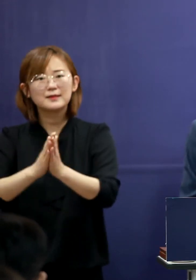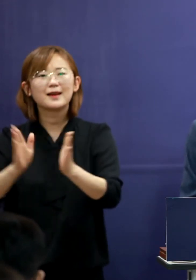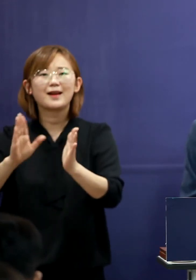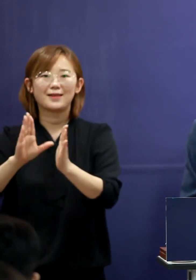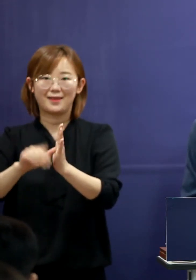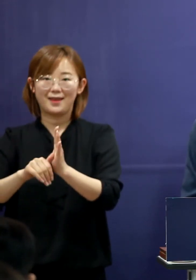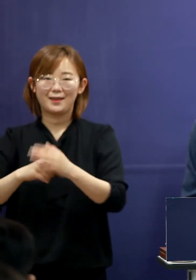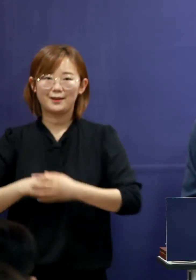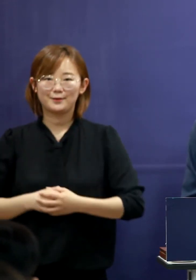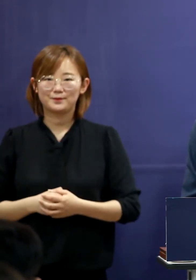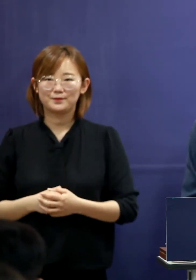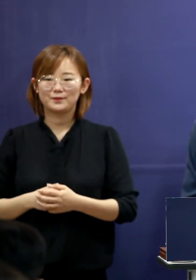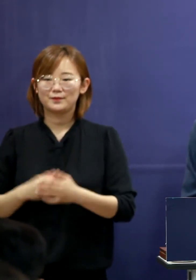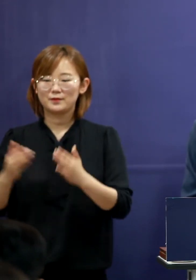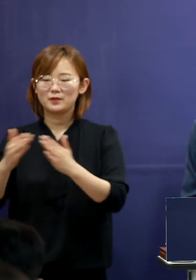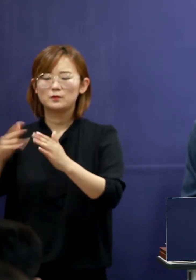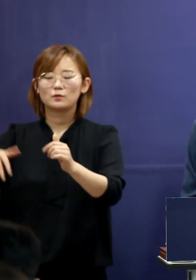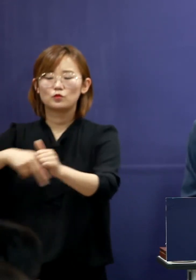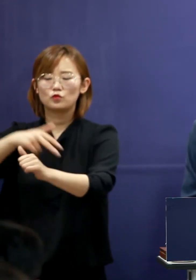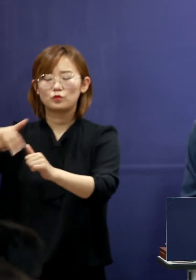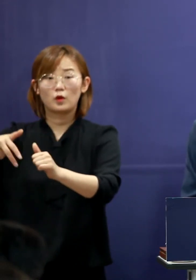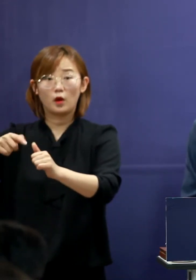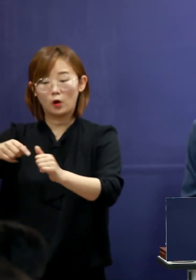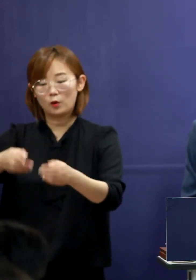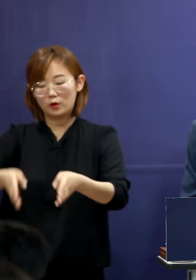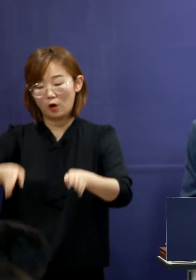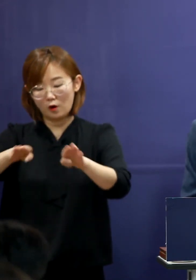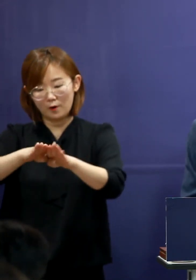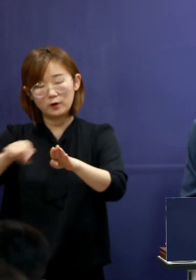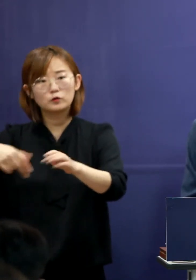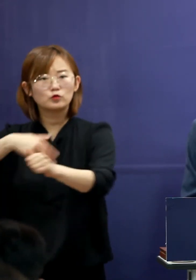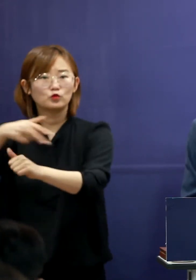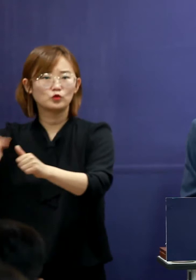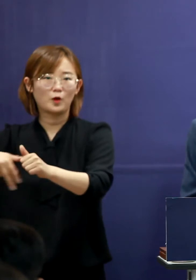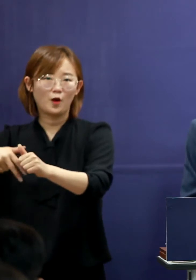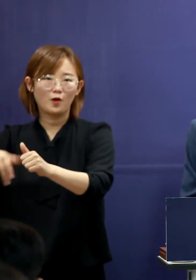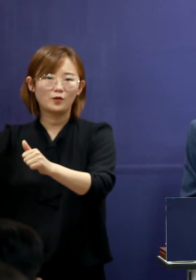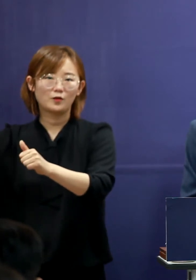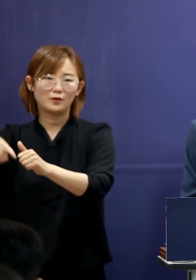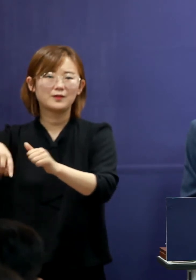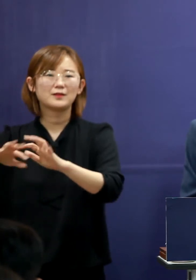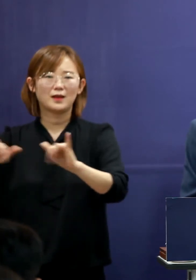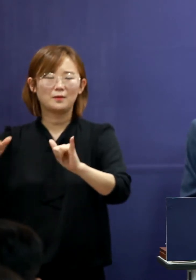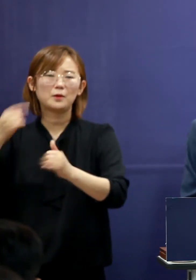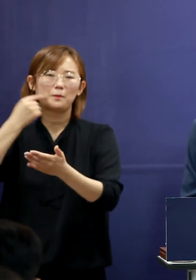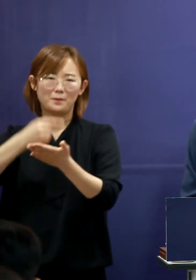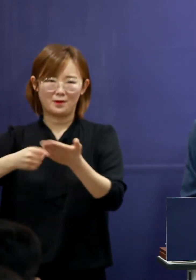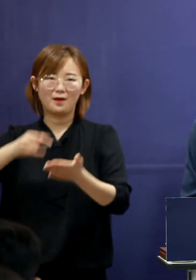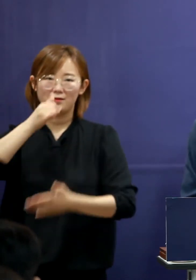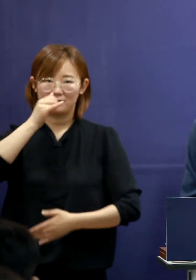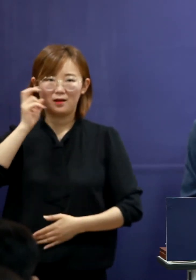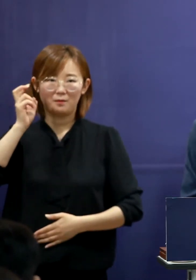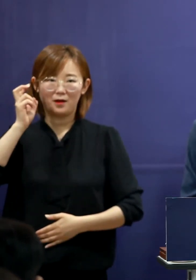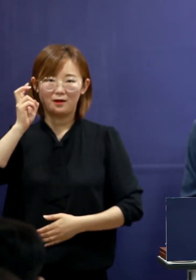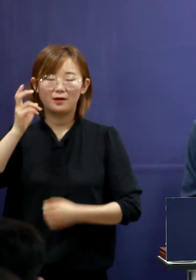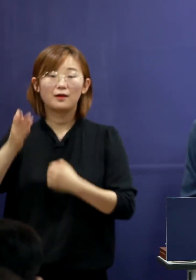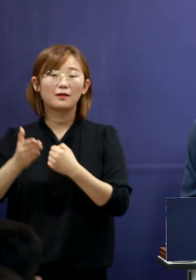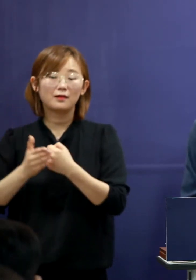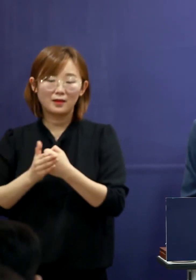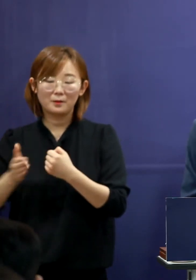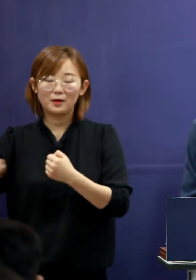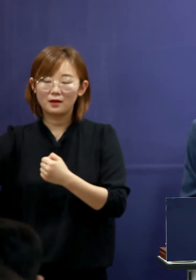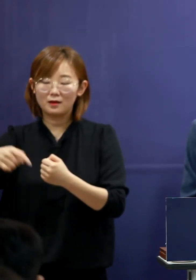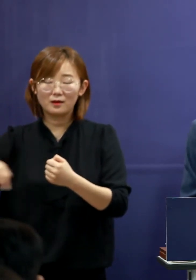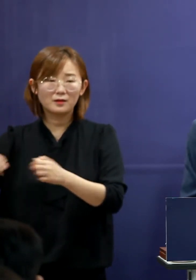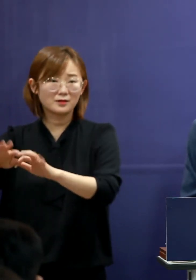어느 정도 피해가 돌아갈 수밖에 없는 그런 상황이기 때문에 그 피해가 예상되는 주민들을